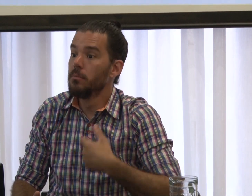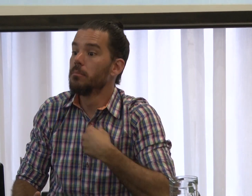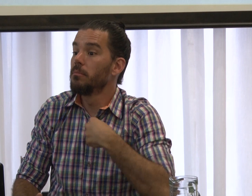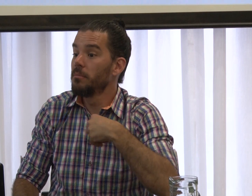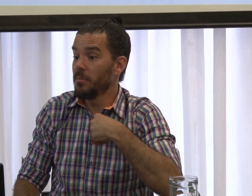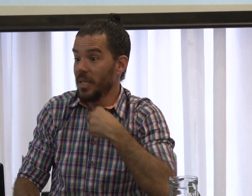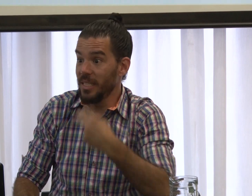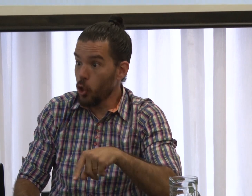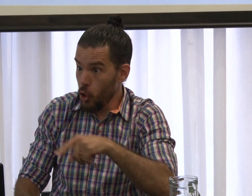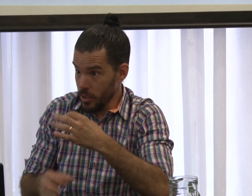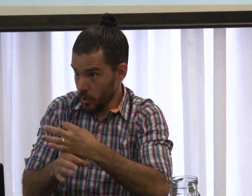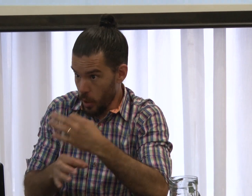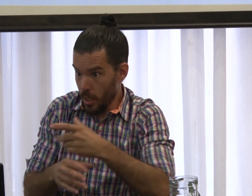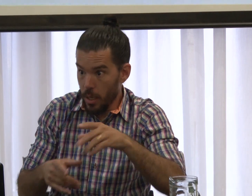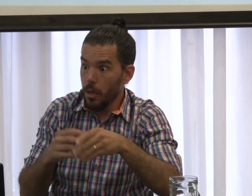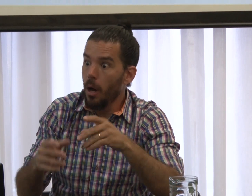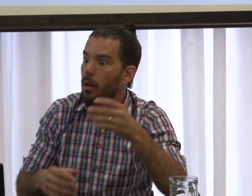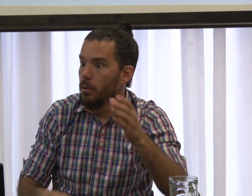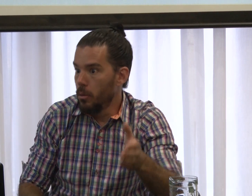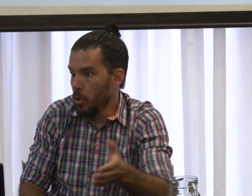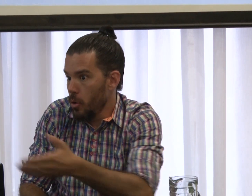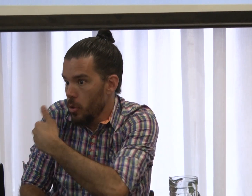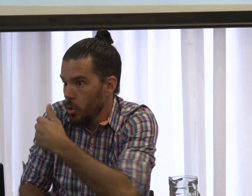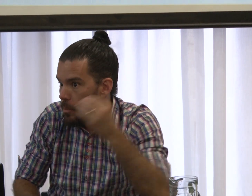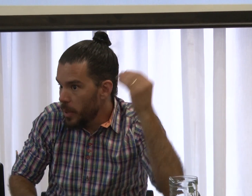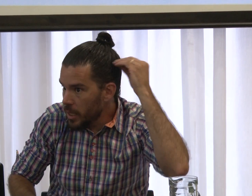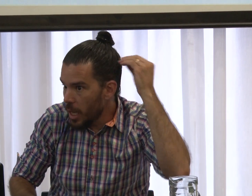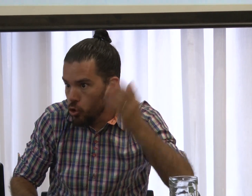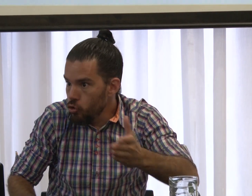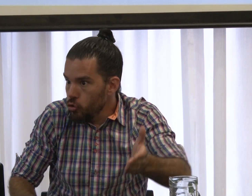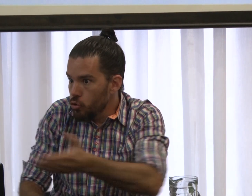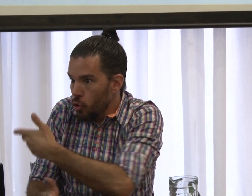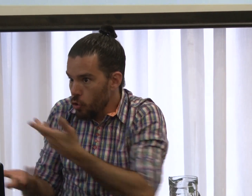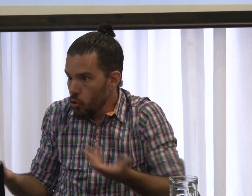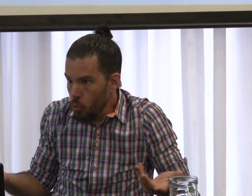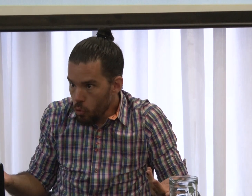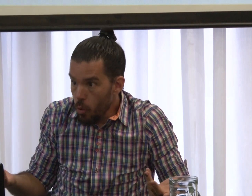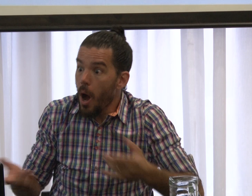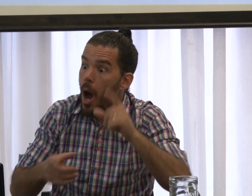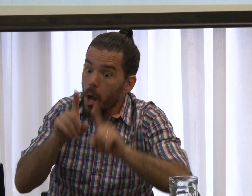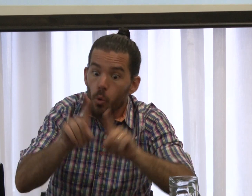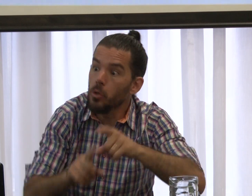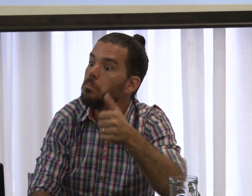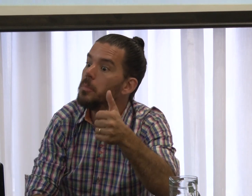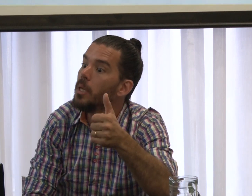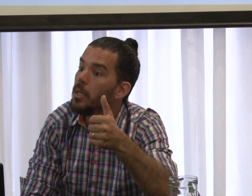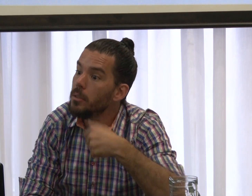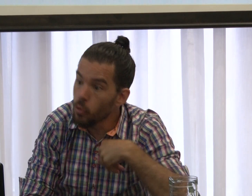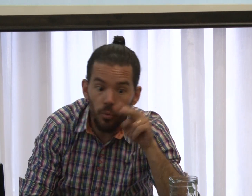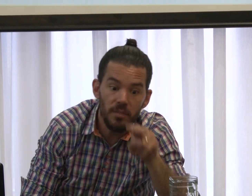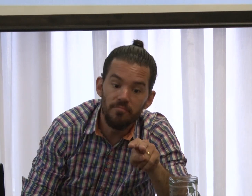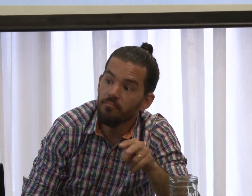Saber, conocer que es un idioma que tiene rasgos no manuales, que el cuerpo también tiene connotaciones,